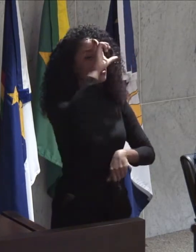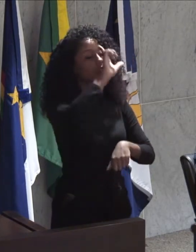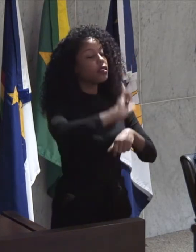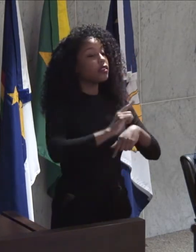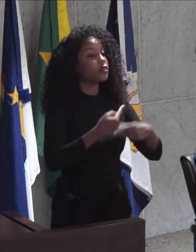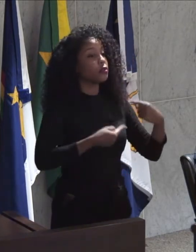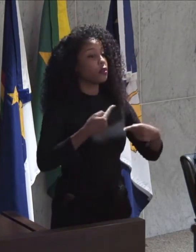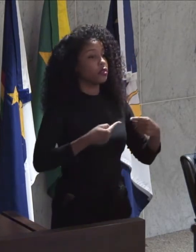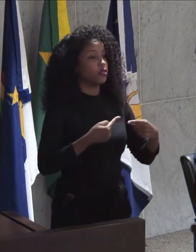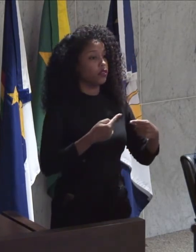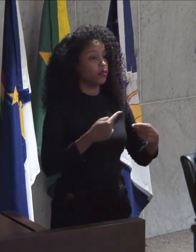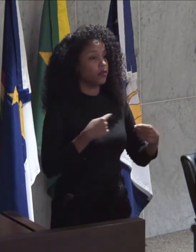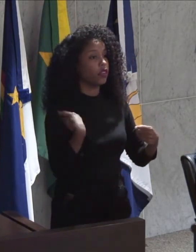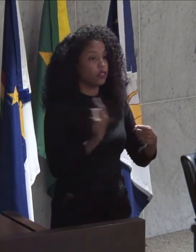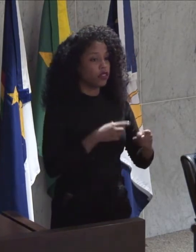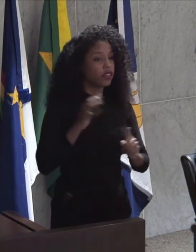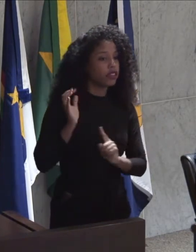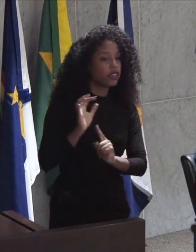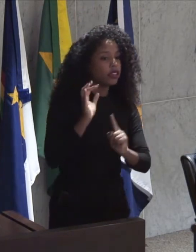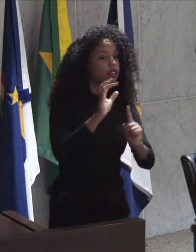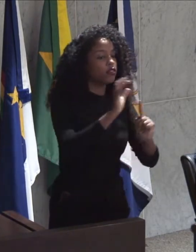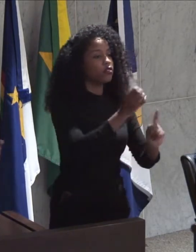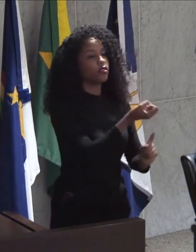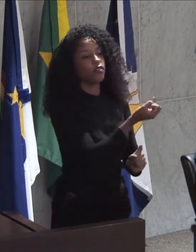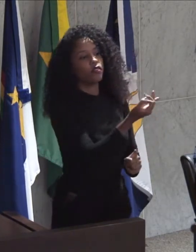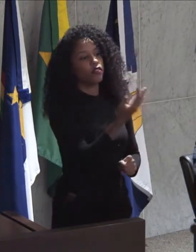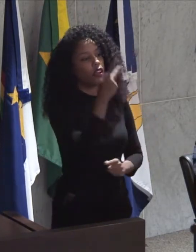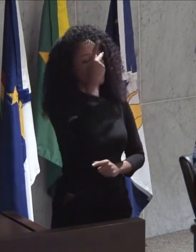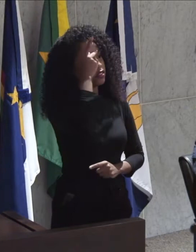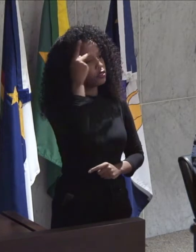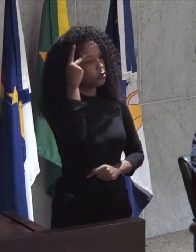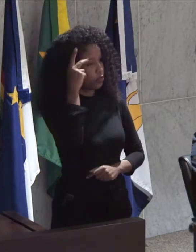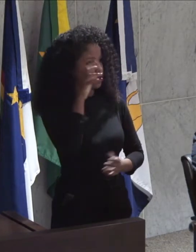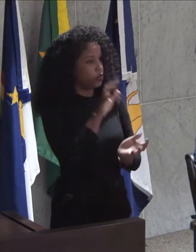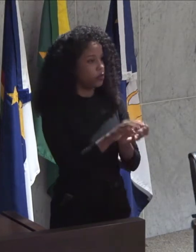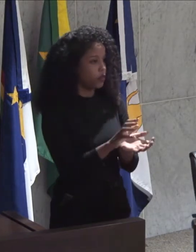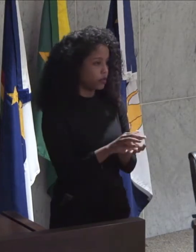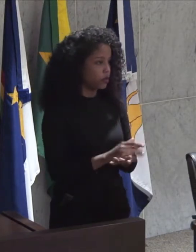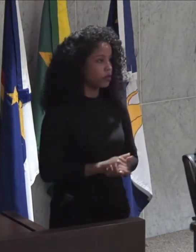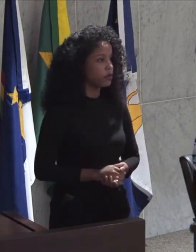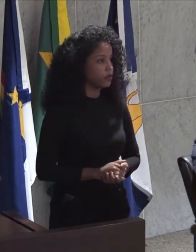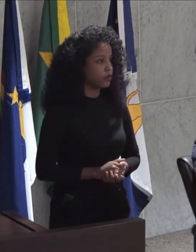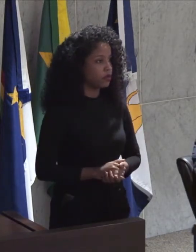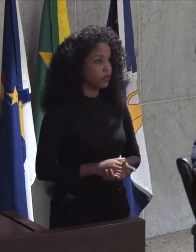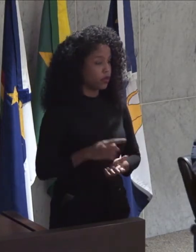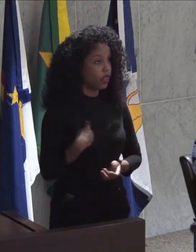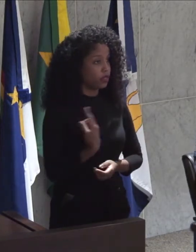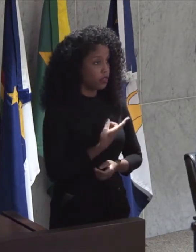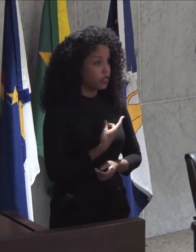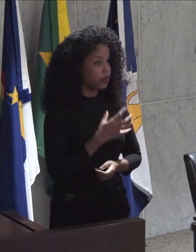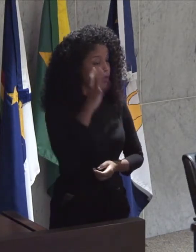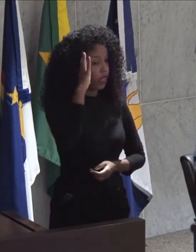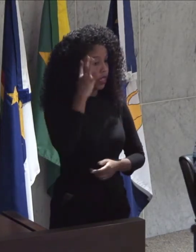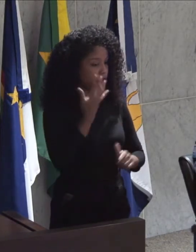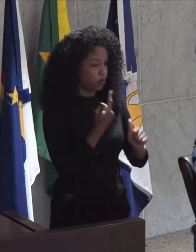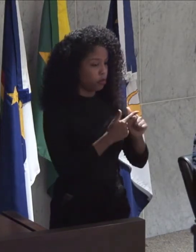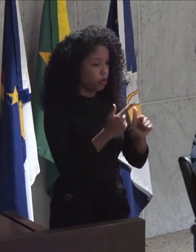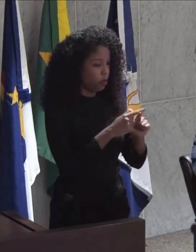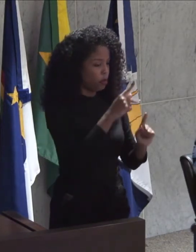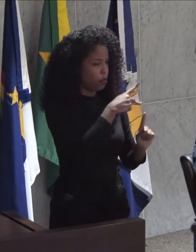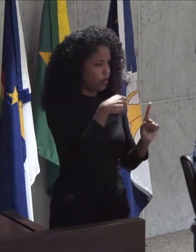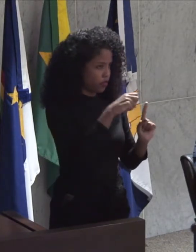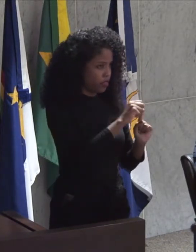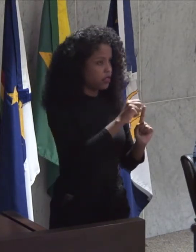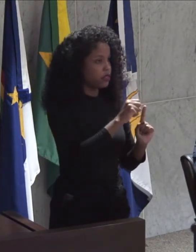que influenciamos milhares de pessoas nesse estado de Pernambuco. Para a gente resolver o problema da Previdência, tem